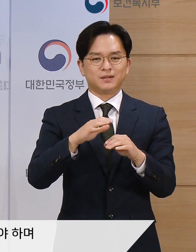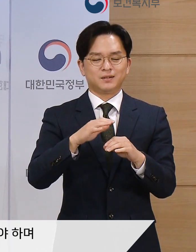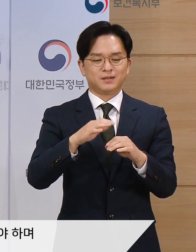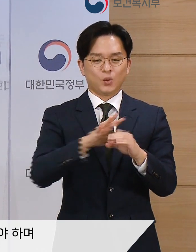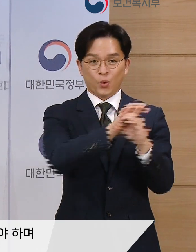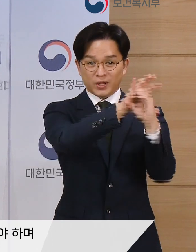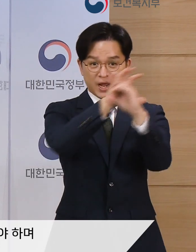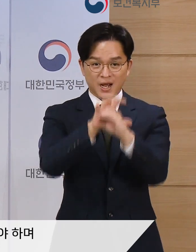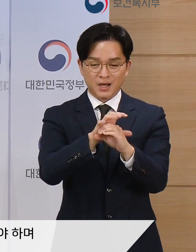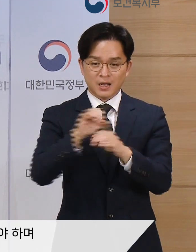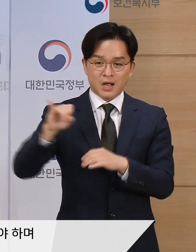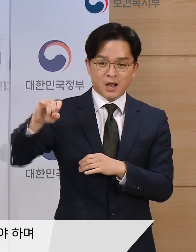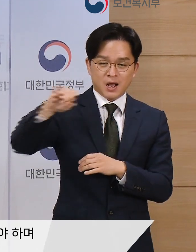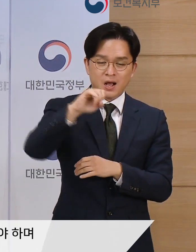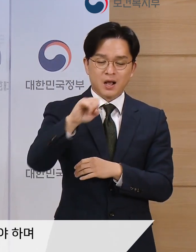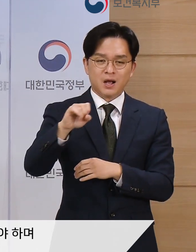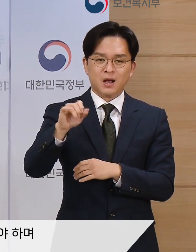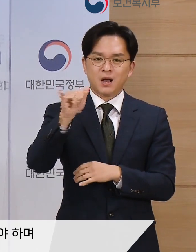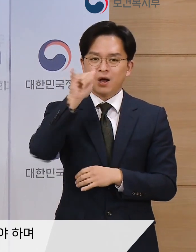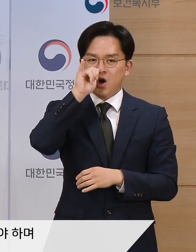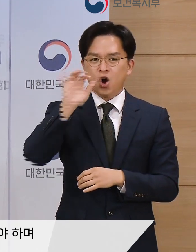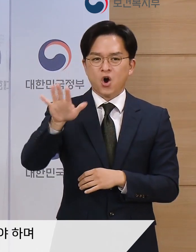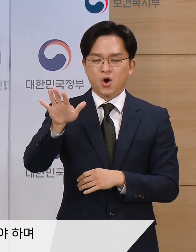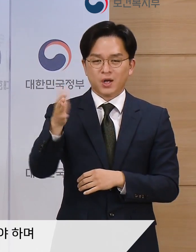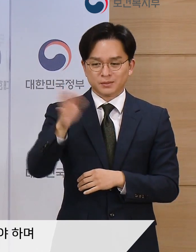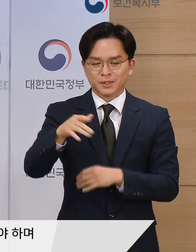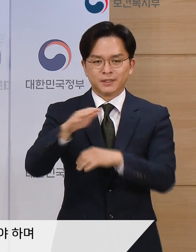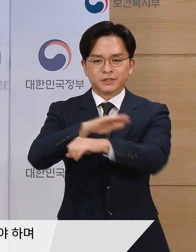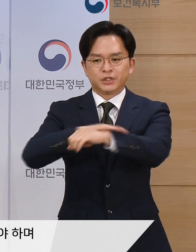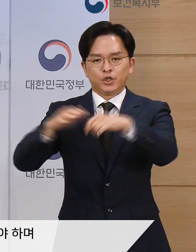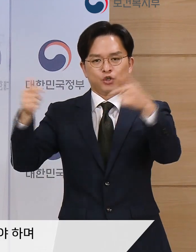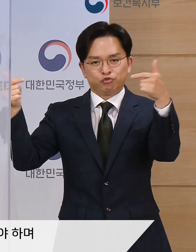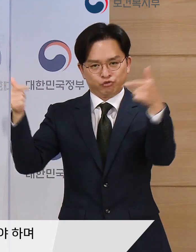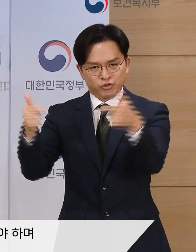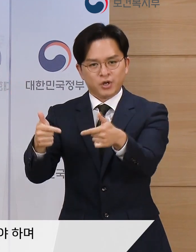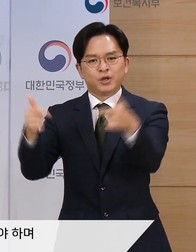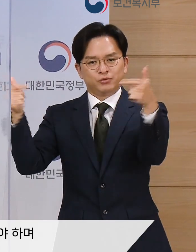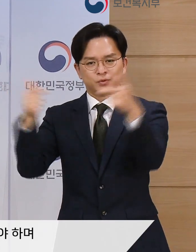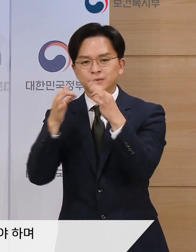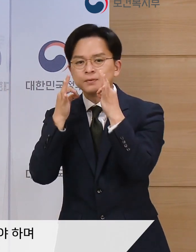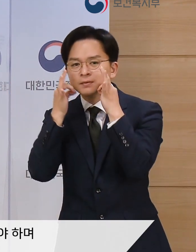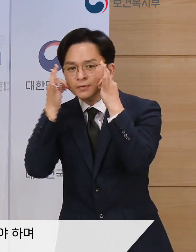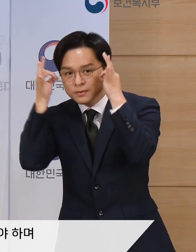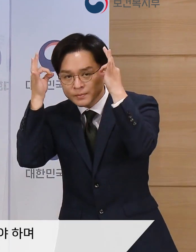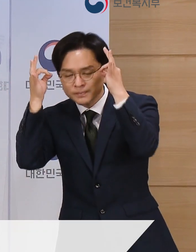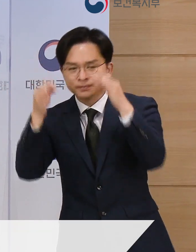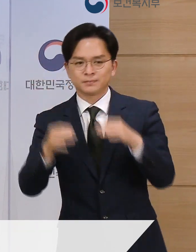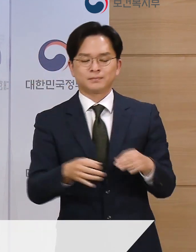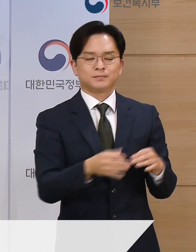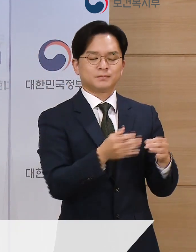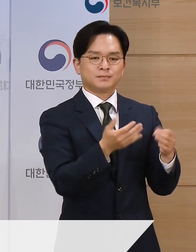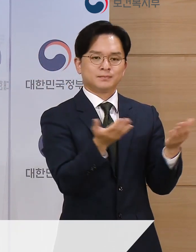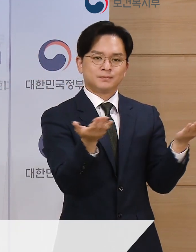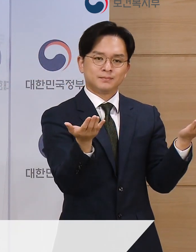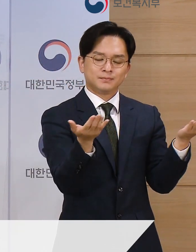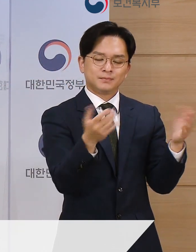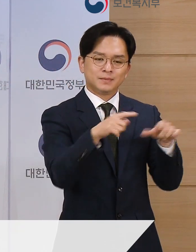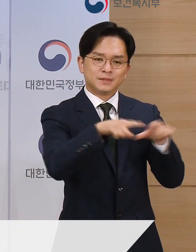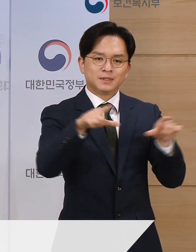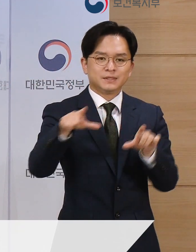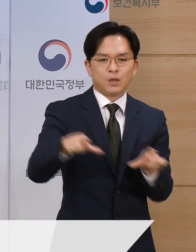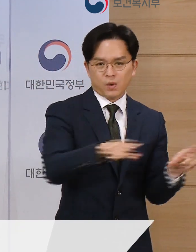삶을 받아들여야 하며 코로나19를 적절히 억제하고 통제하는 가운데 일상적인